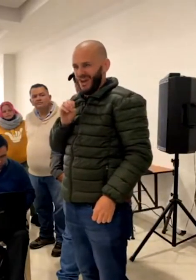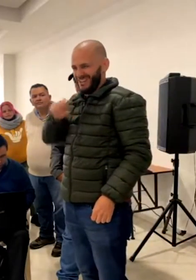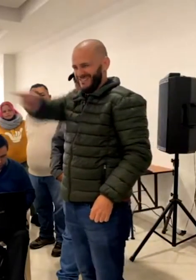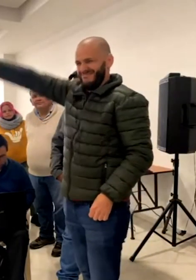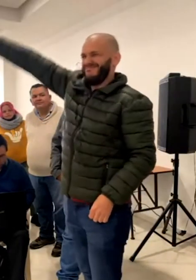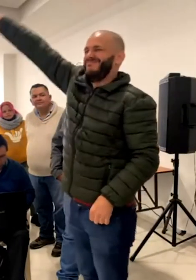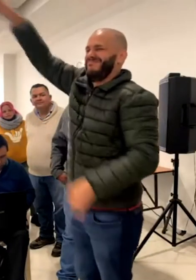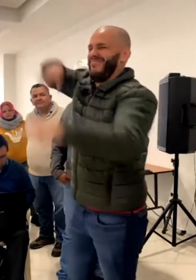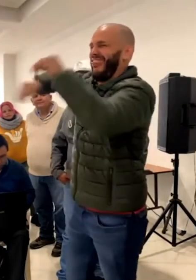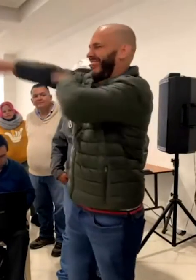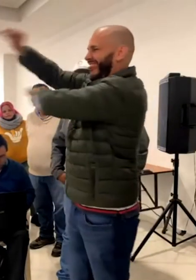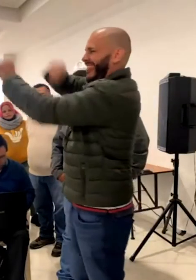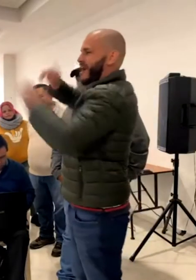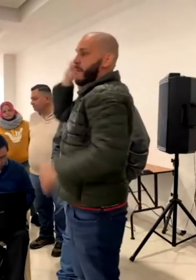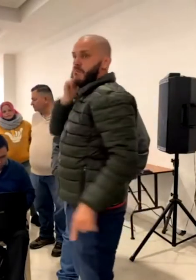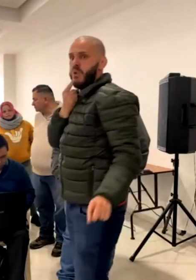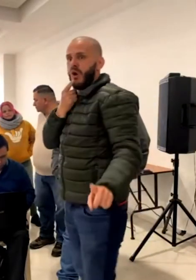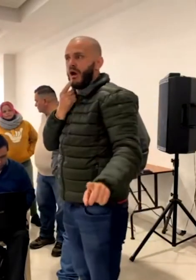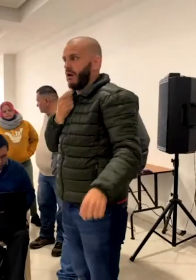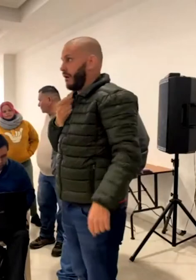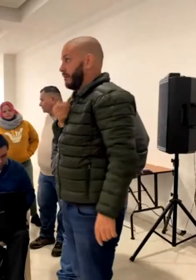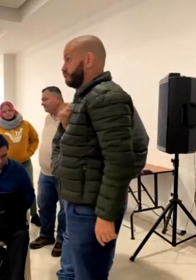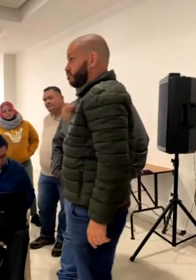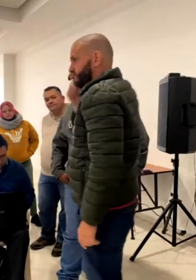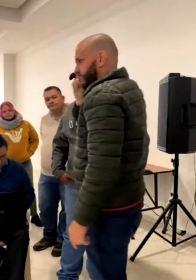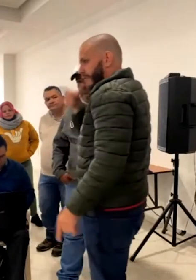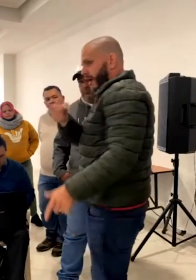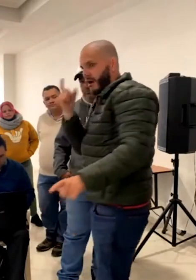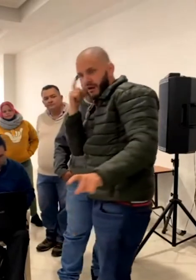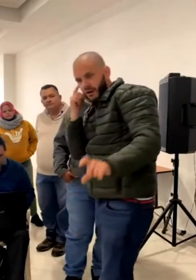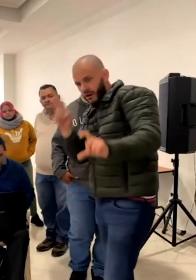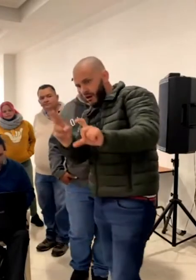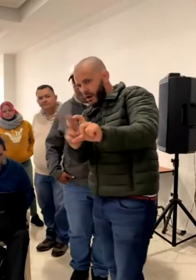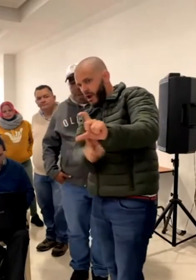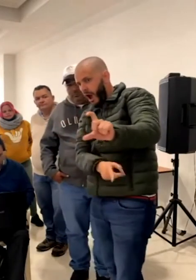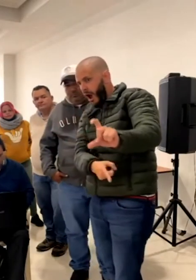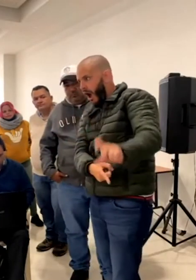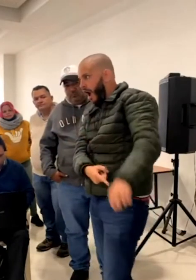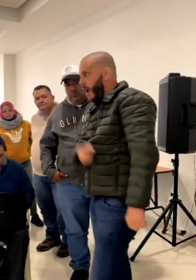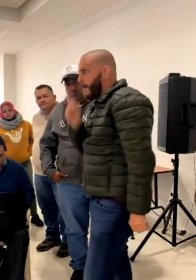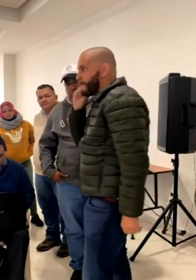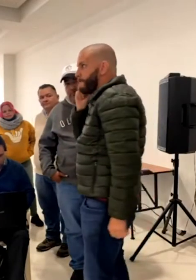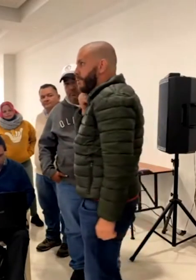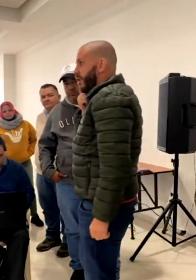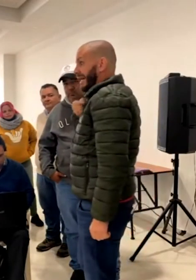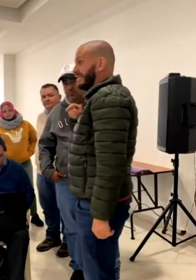y aquí sabemos que en términos correctos seguramente